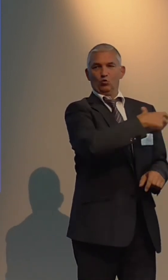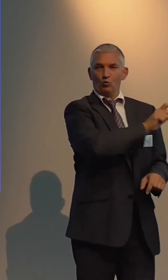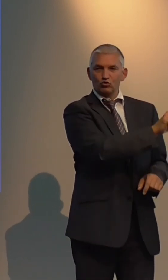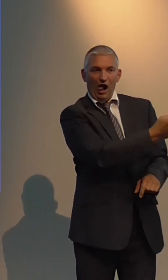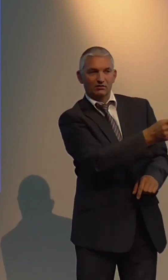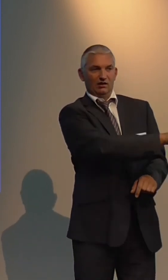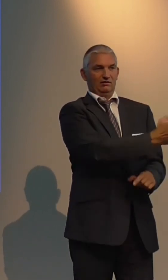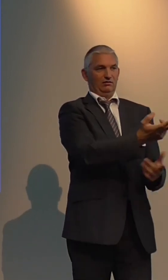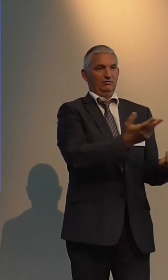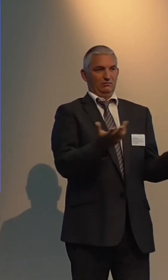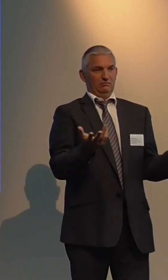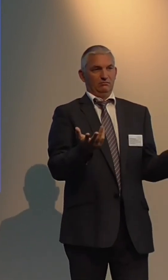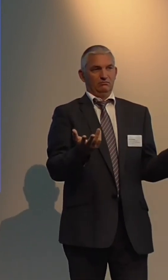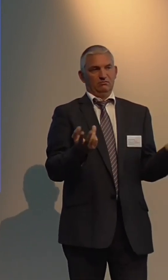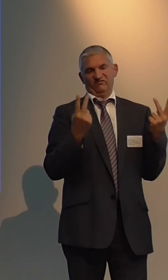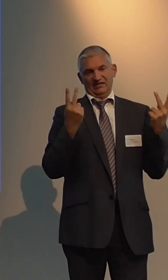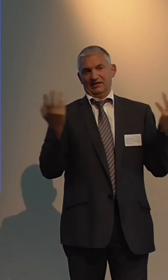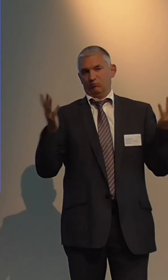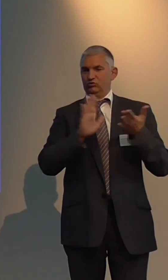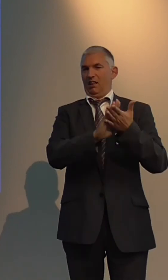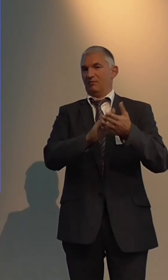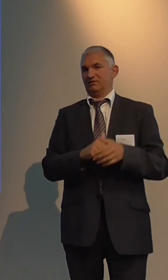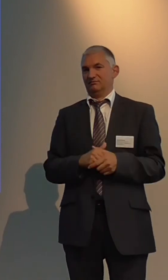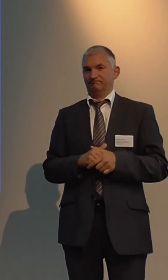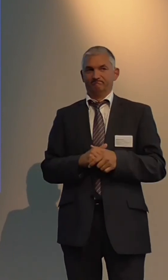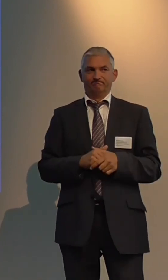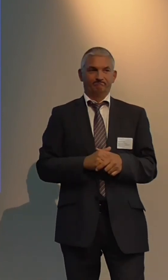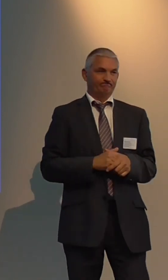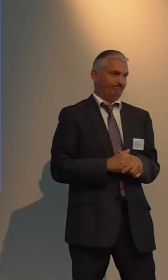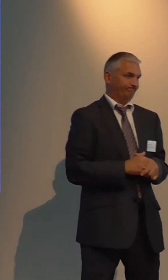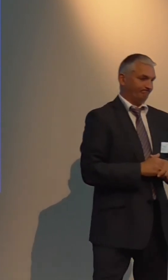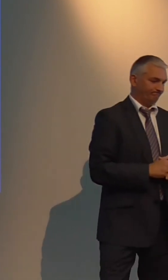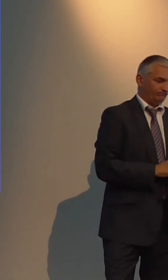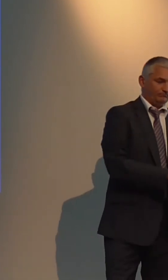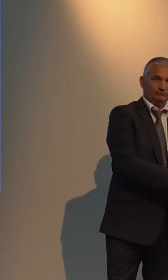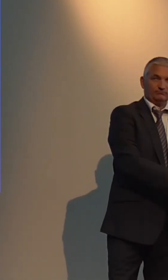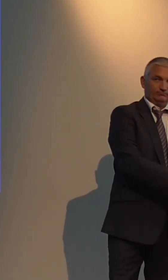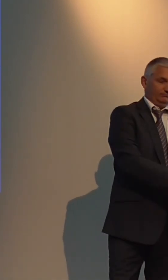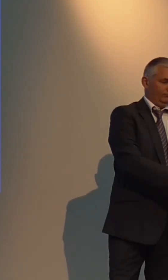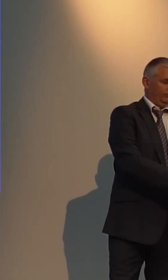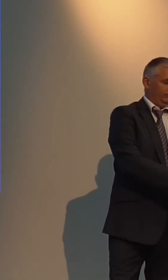Angebot, Phoenix auf jeden Fall weiterhin beizubehalten, wo man mit einem Knopfdruck sozusagen Gebärdensprache sich wieder anschalten kann.